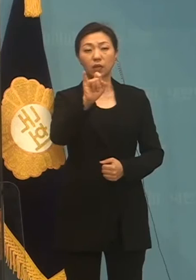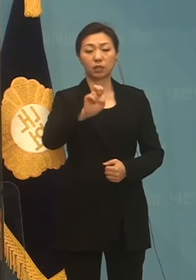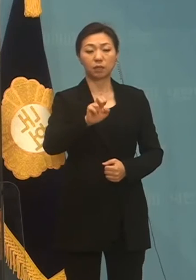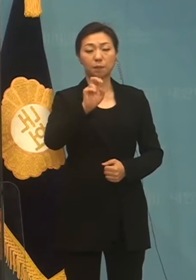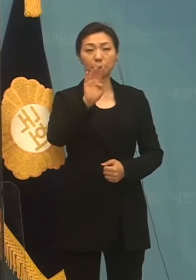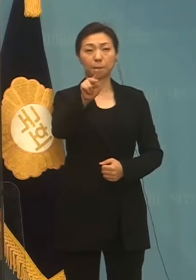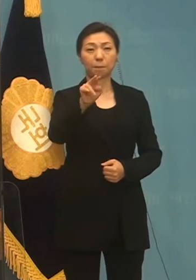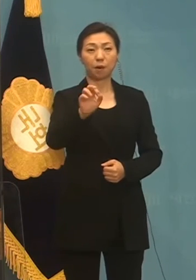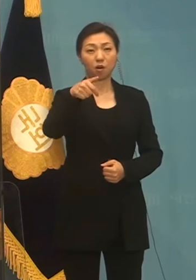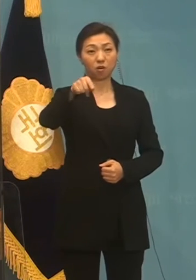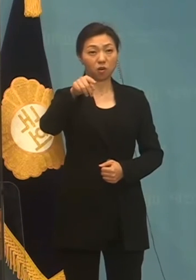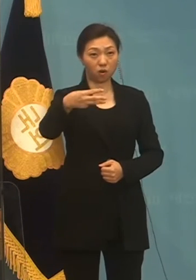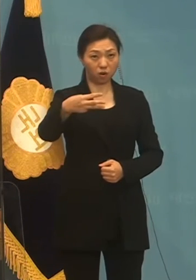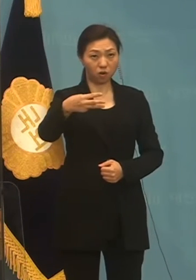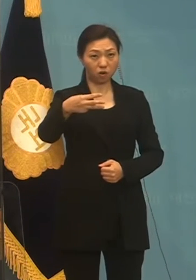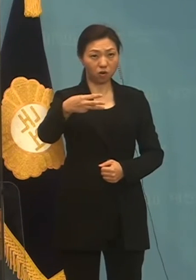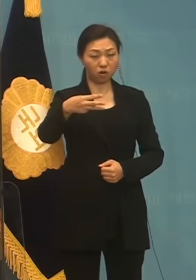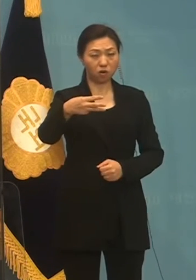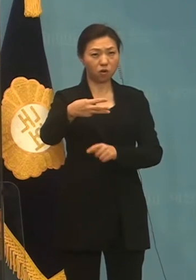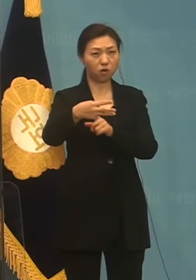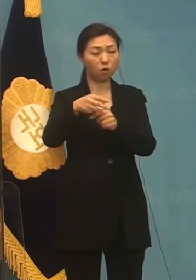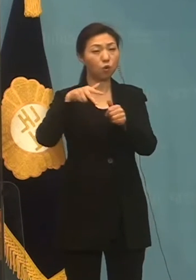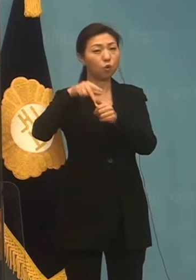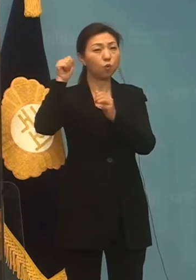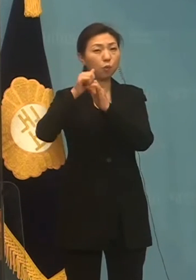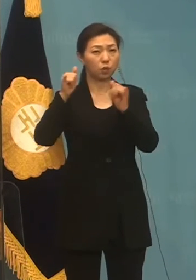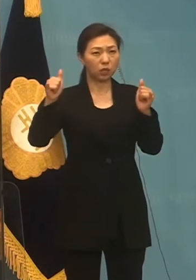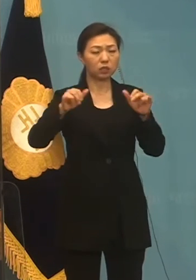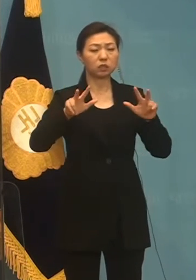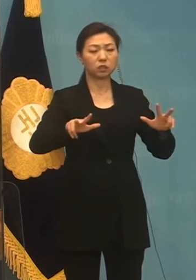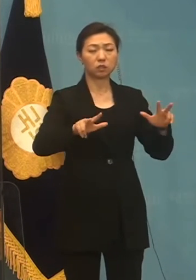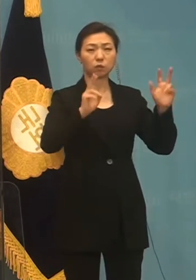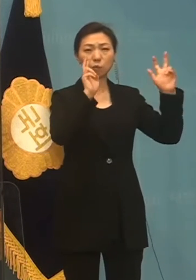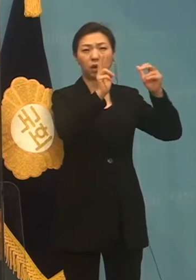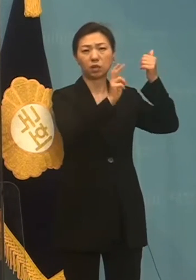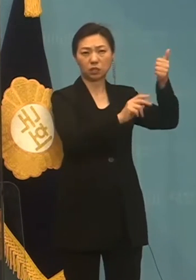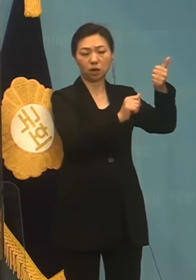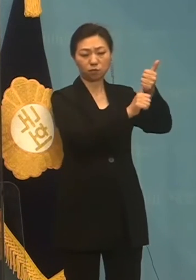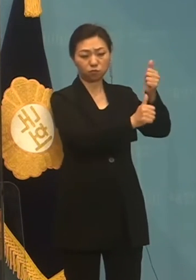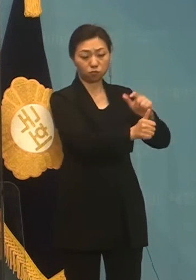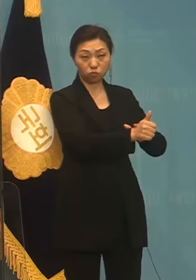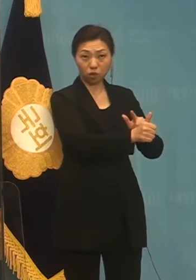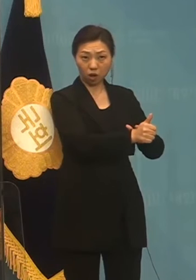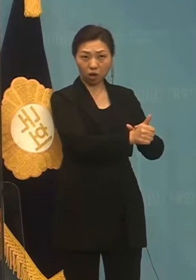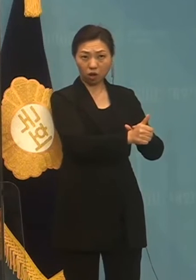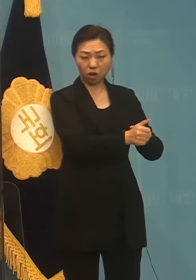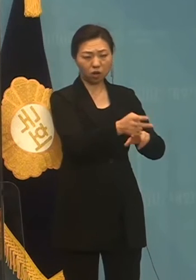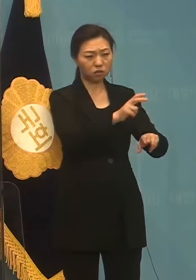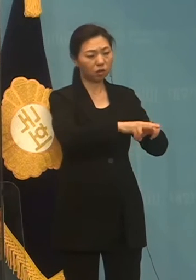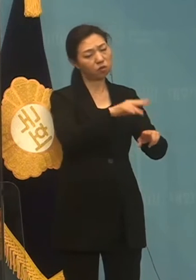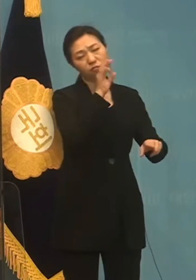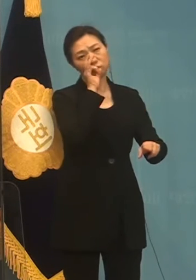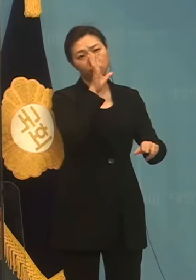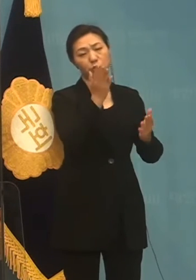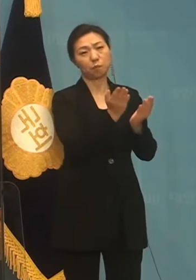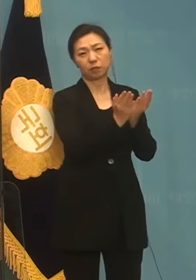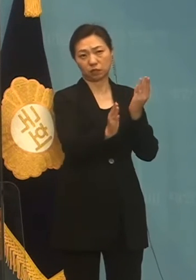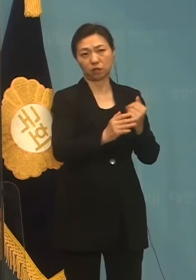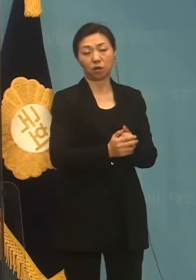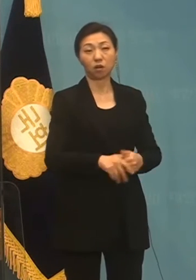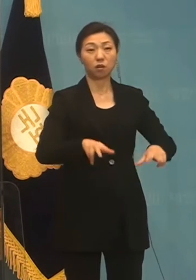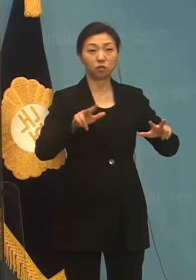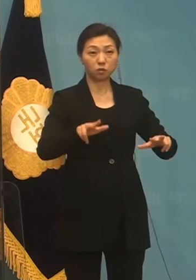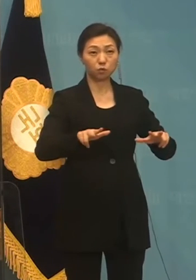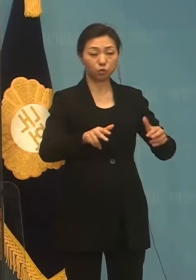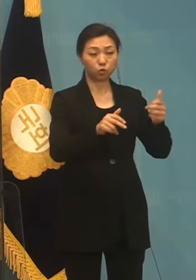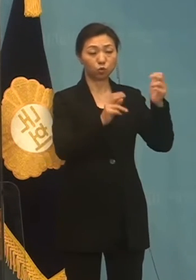부사장, KBS 부사장 자격도 없을 뿐더러 현 부사장 자리도 사퇴해야 하는 것이 아닌지